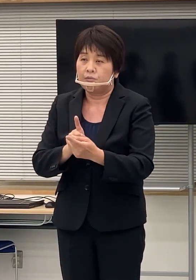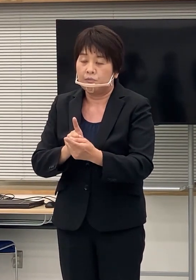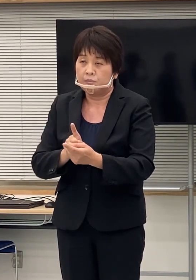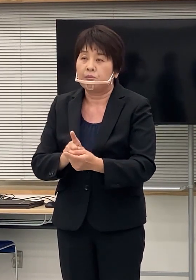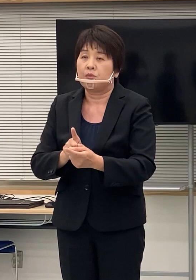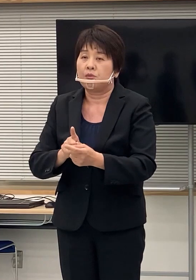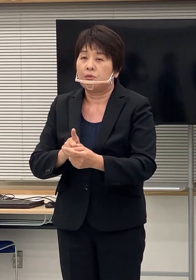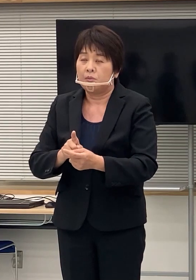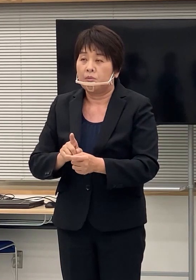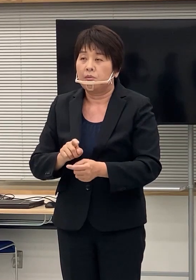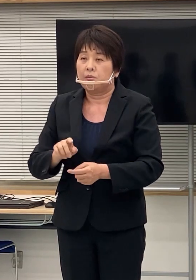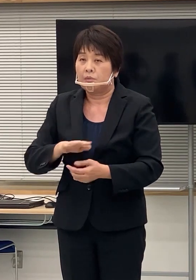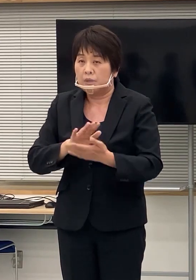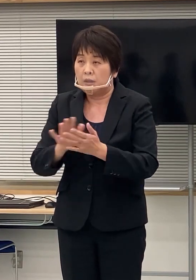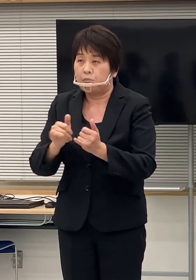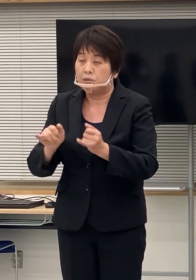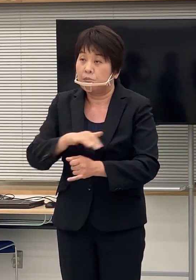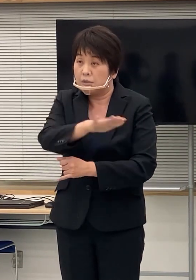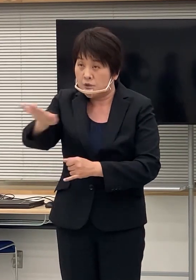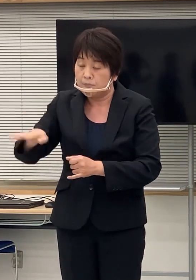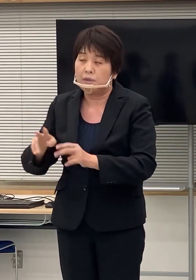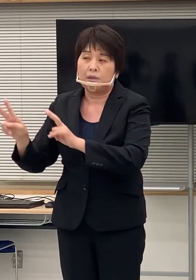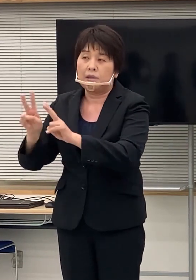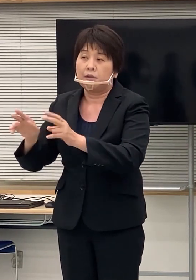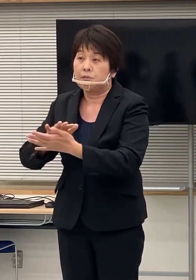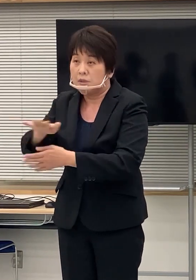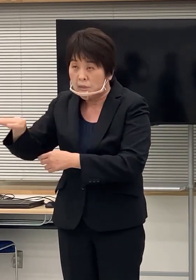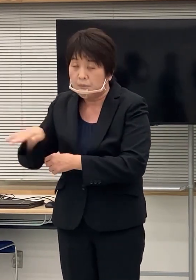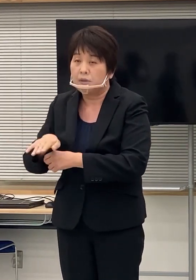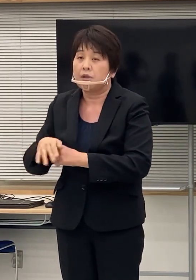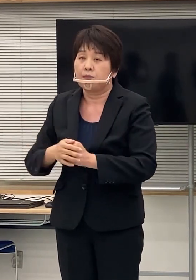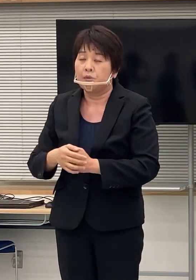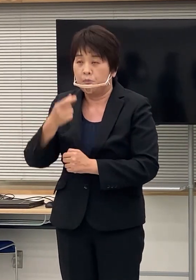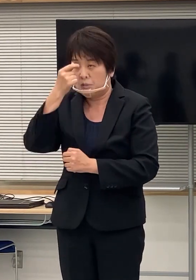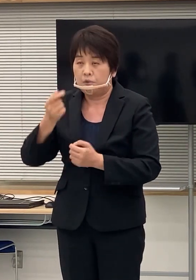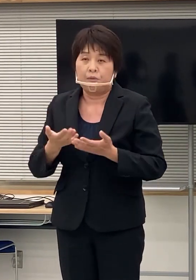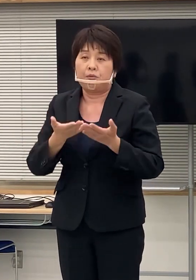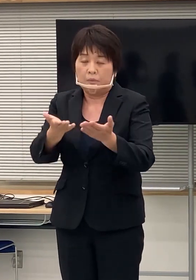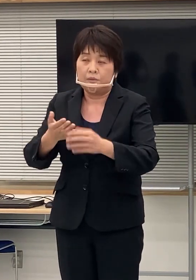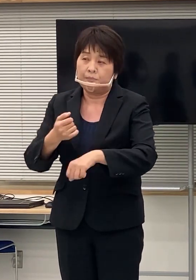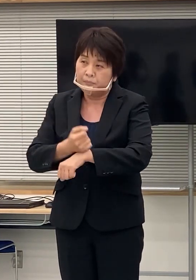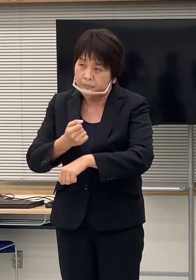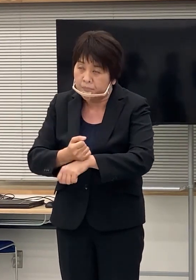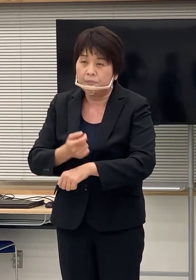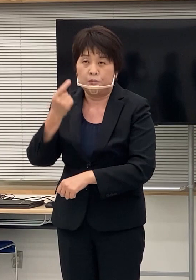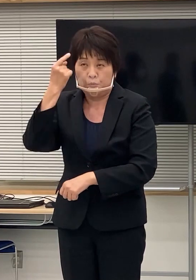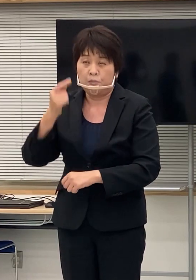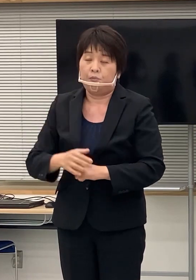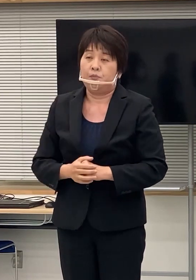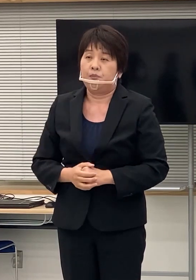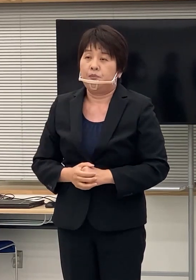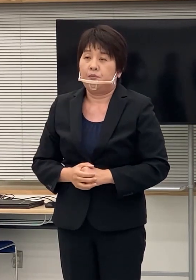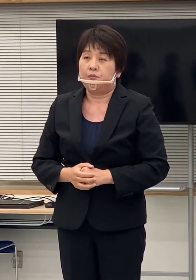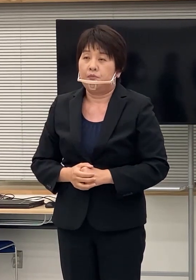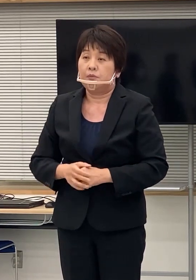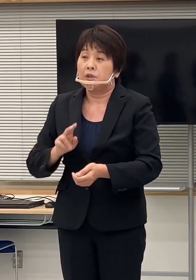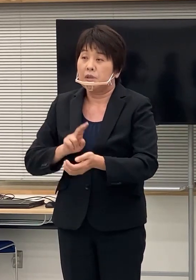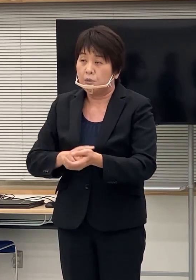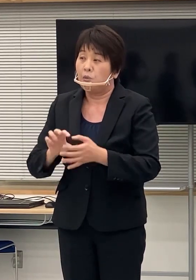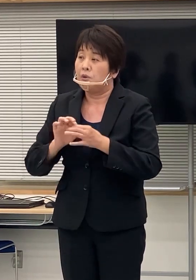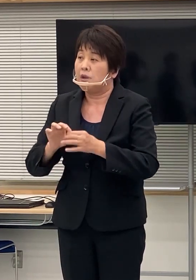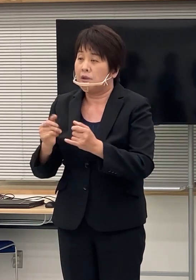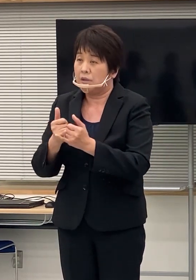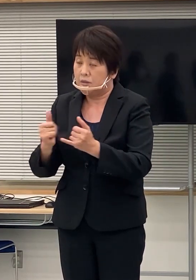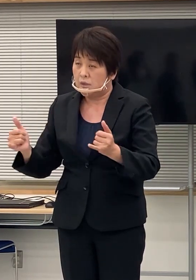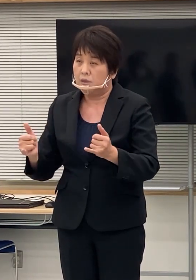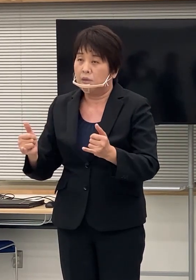県民の皆様、事業者の皆様に対し大変なご迷惑とご苦労をおかけしています。医療従事者をはじめと